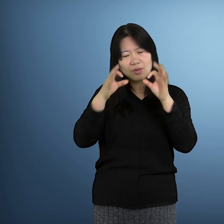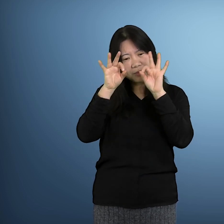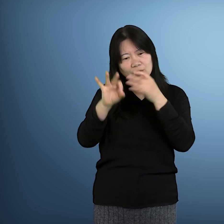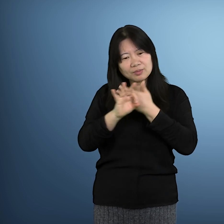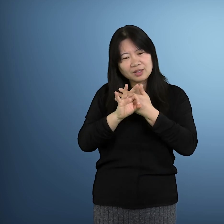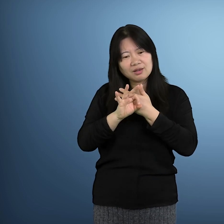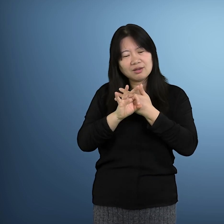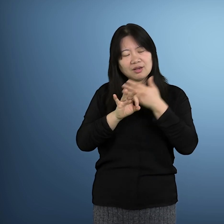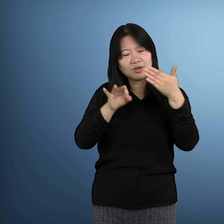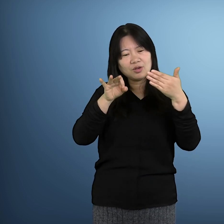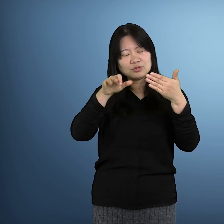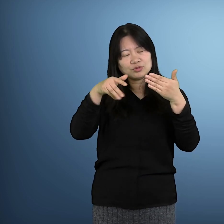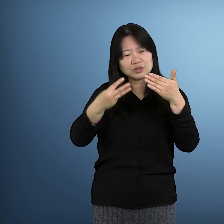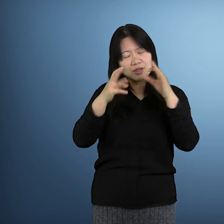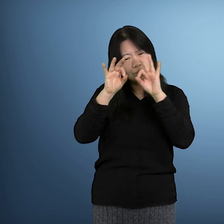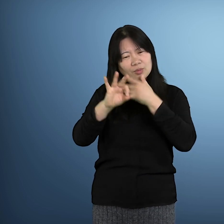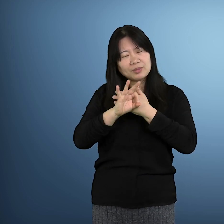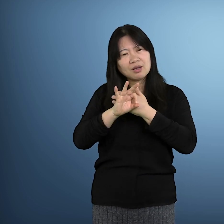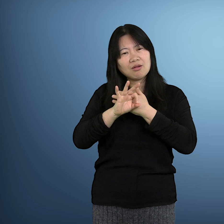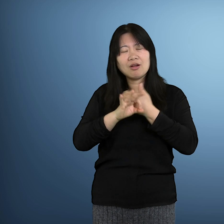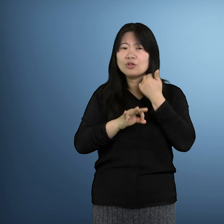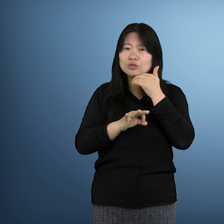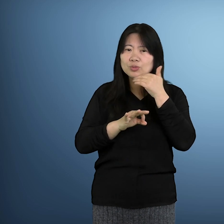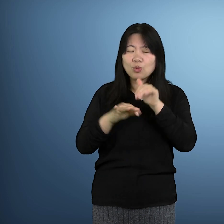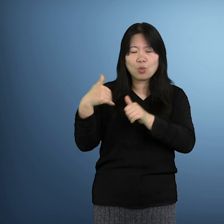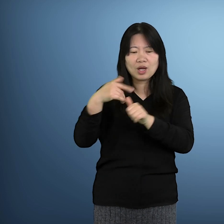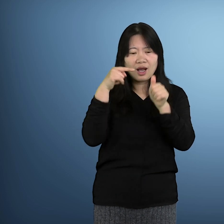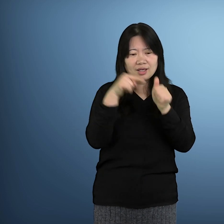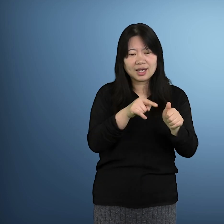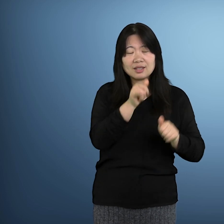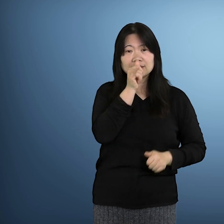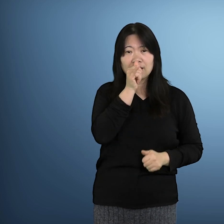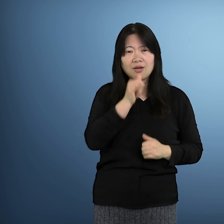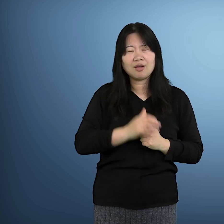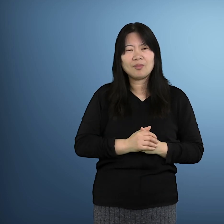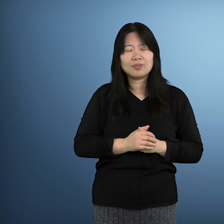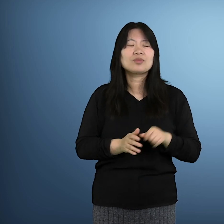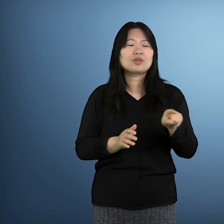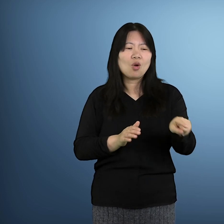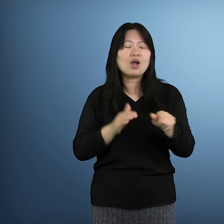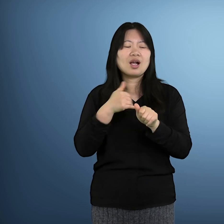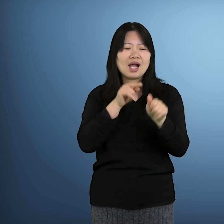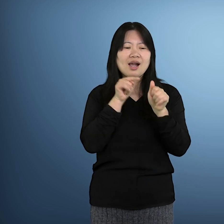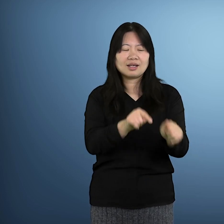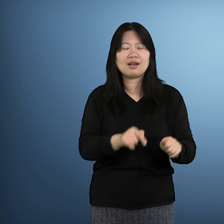건너와서는 9절에 건너와서는 누구 보고 가라 그래요? 네가 가라.